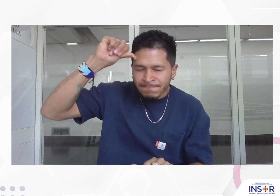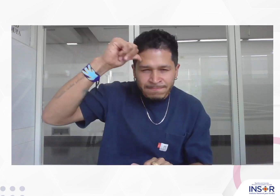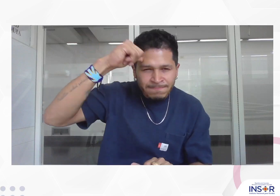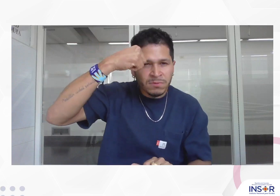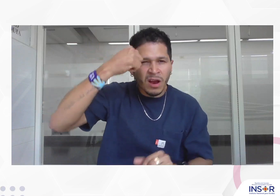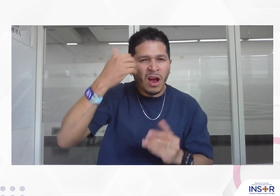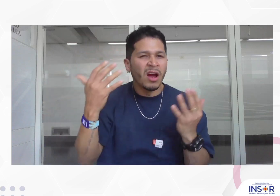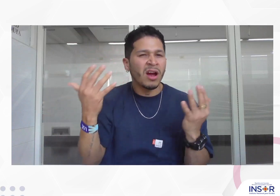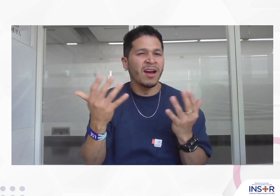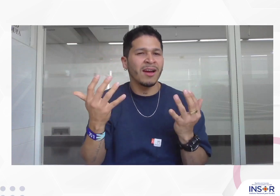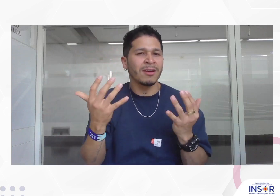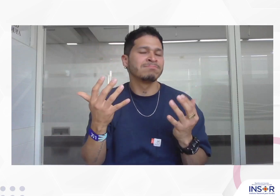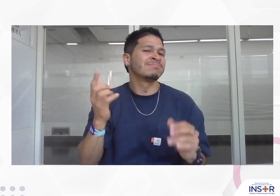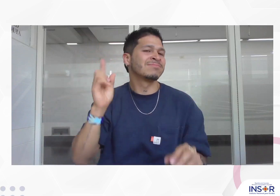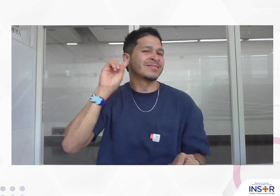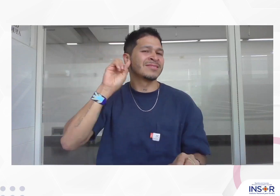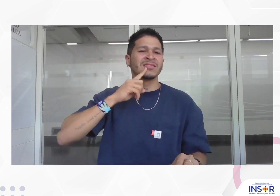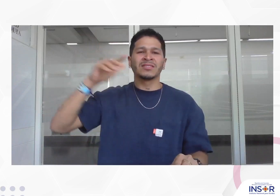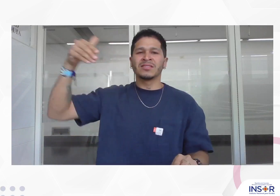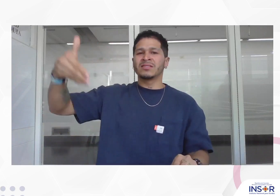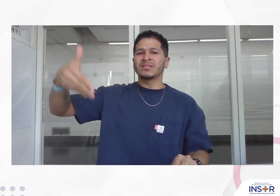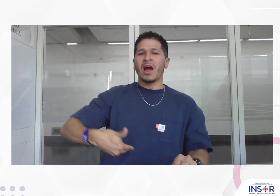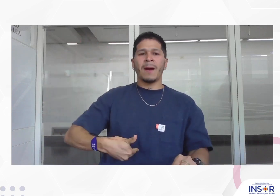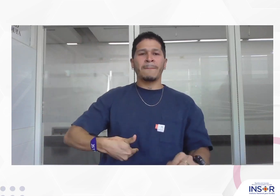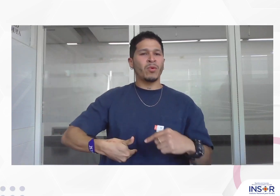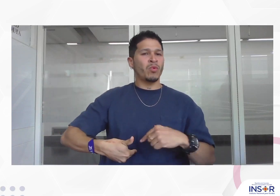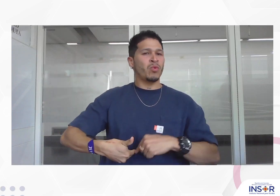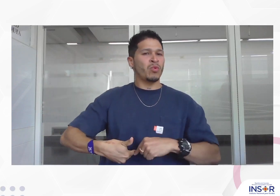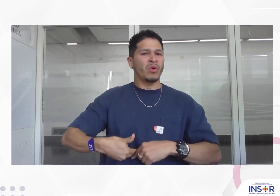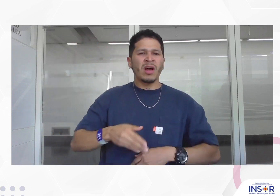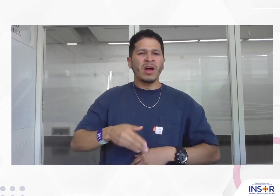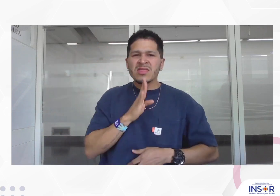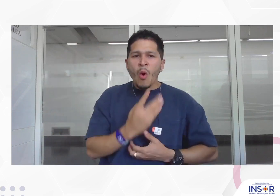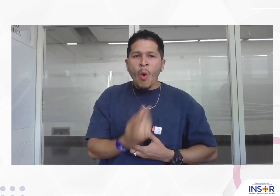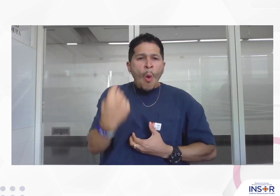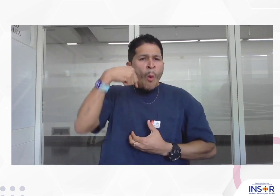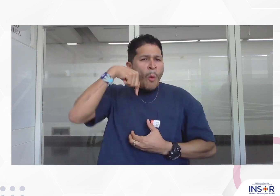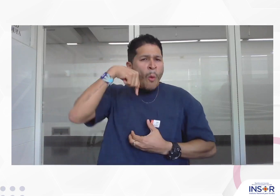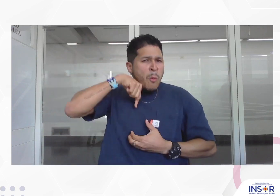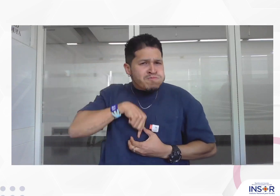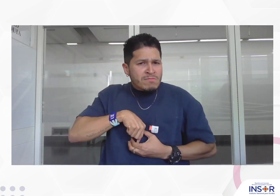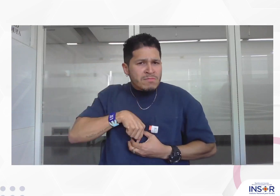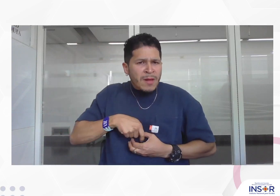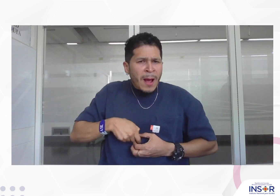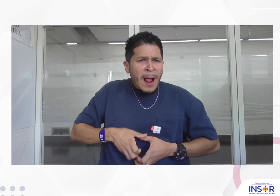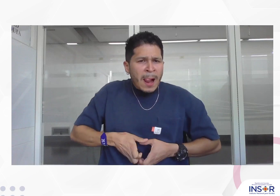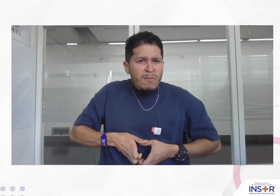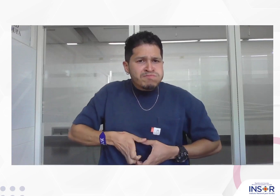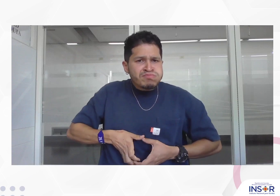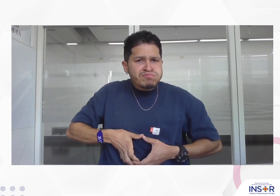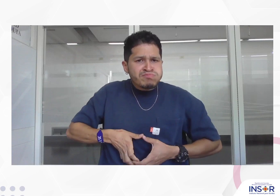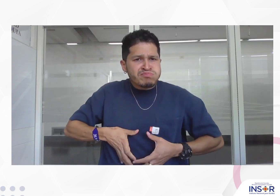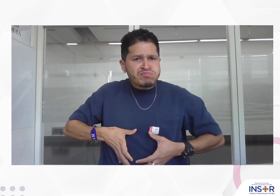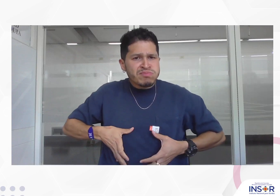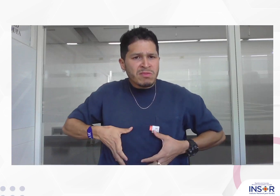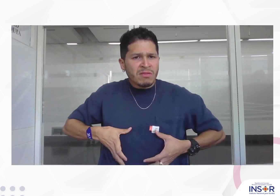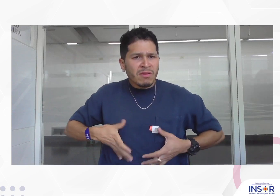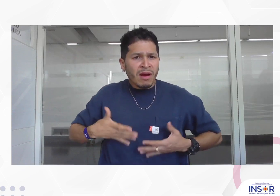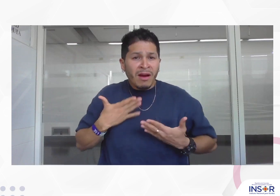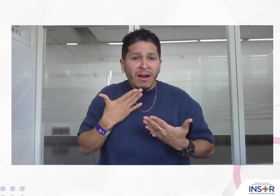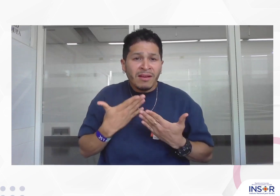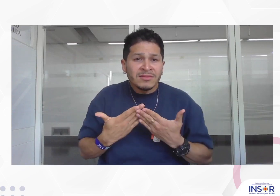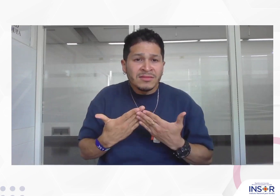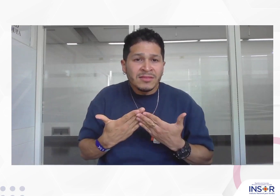postura frente a todas nuestras experiencias y también que recordemos que la sordidad, que este